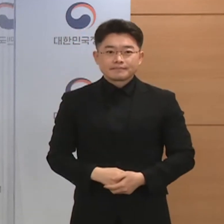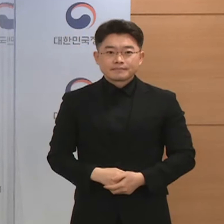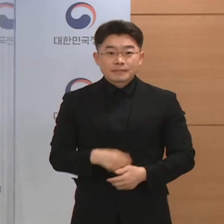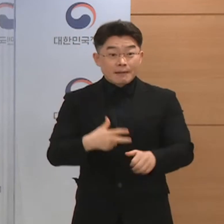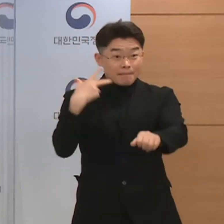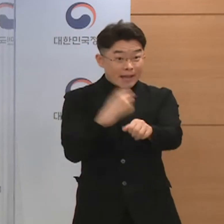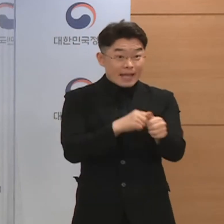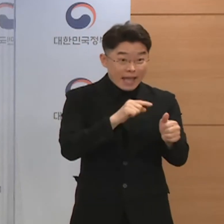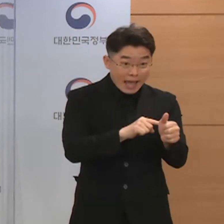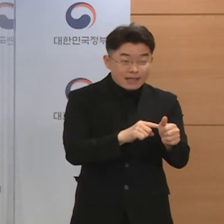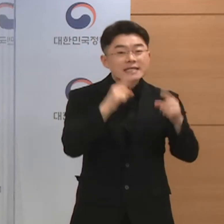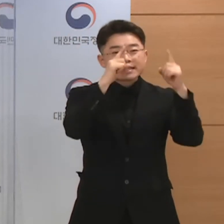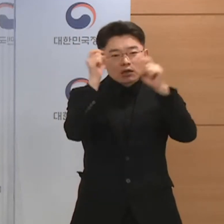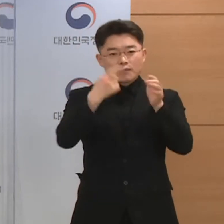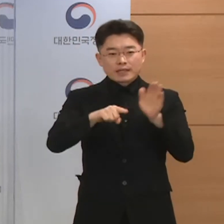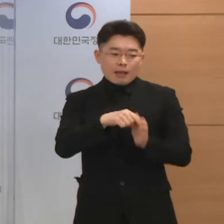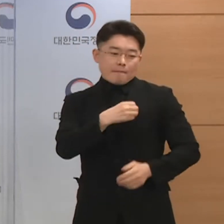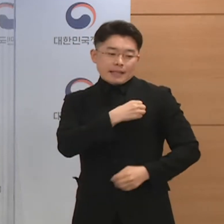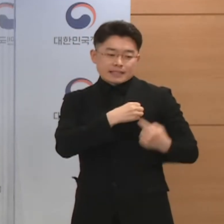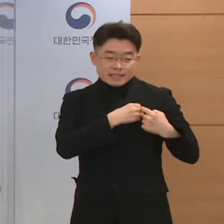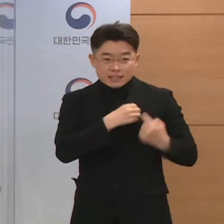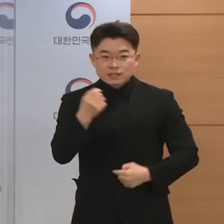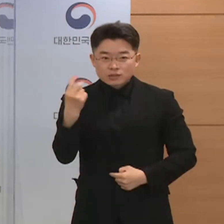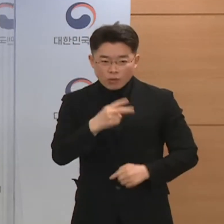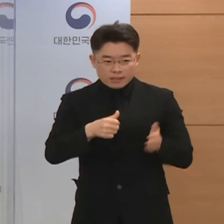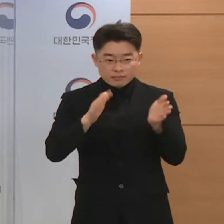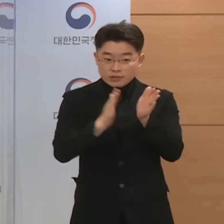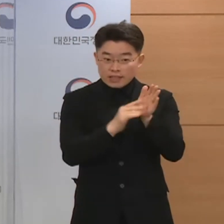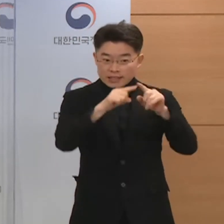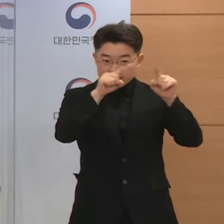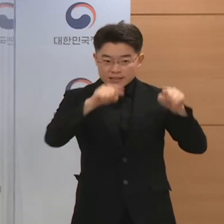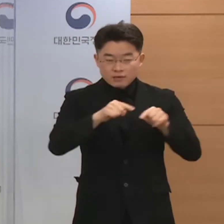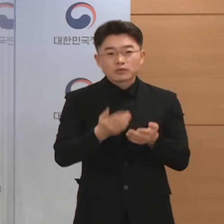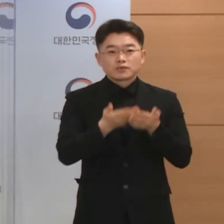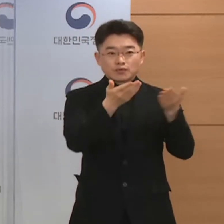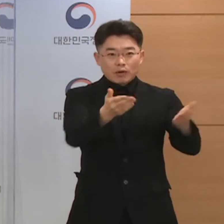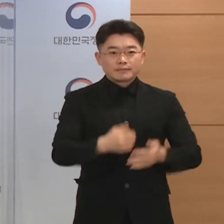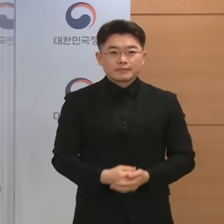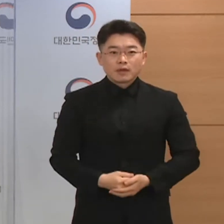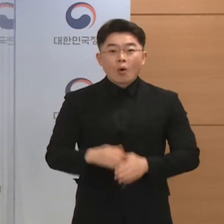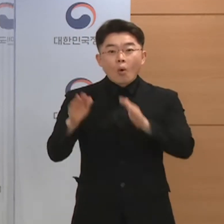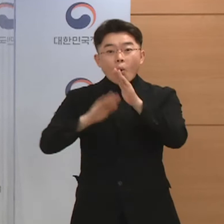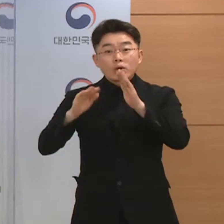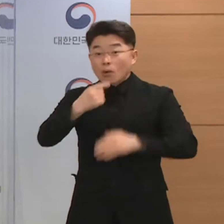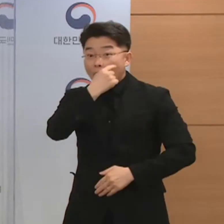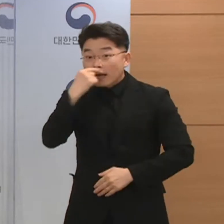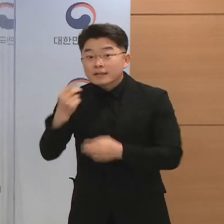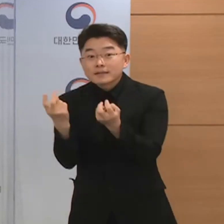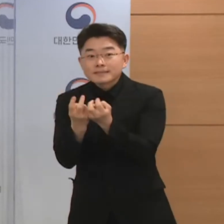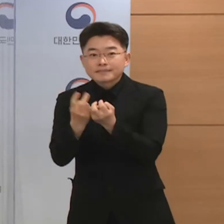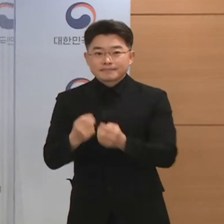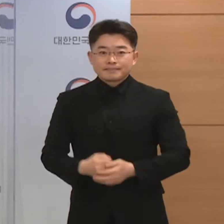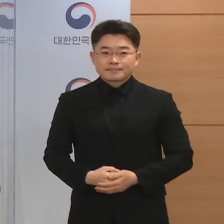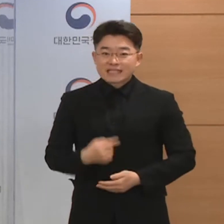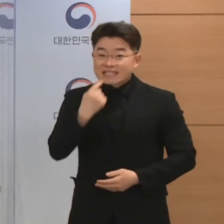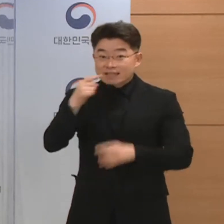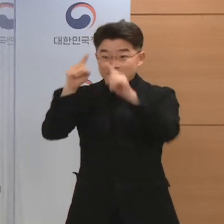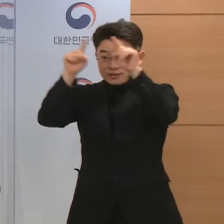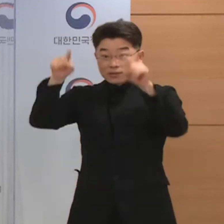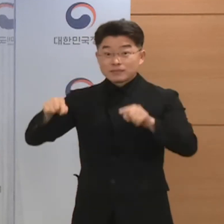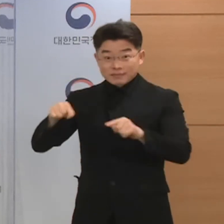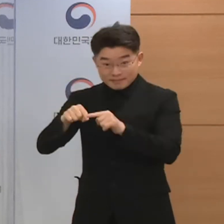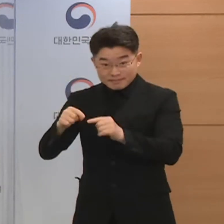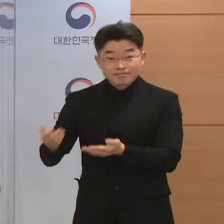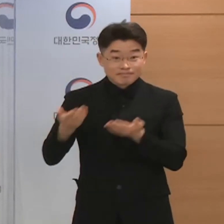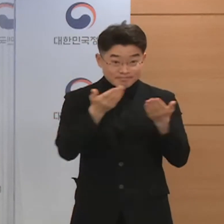접종을 기념하는 배지나 또는 스티커를 제공할 예정입니다. 공식적인 접종 확인은 종이로 된